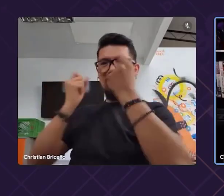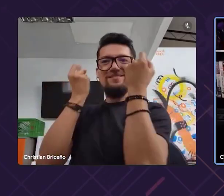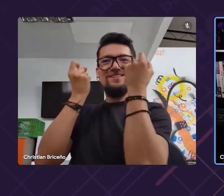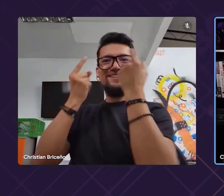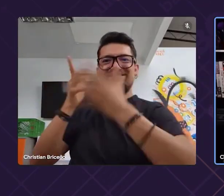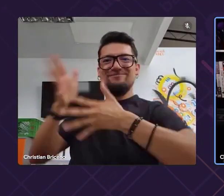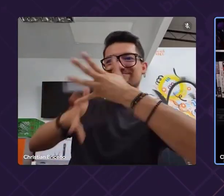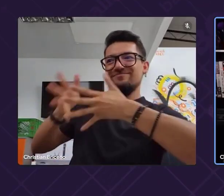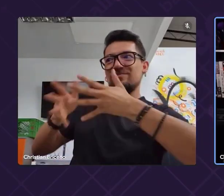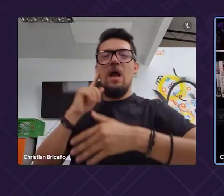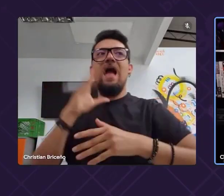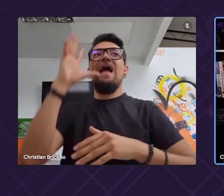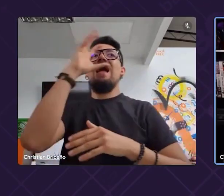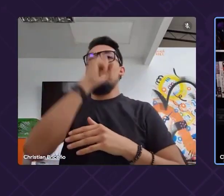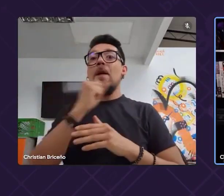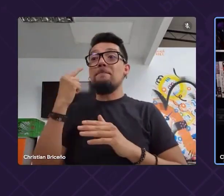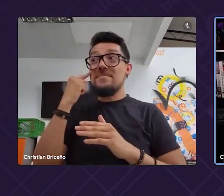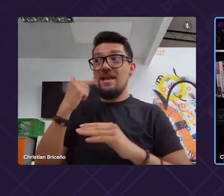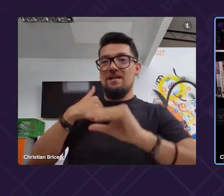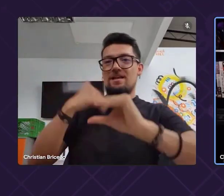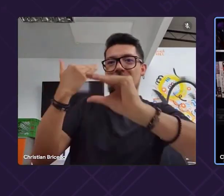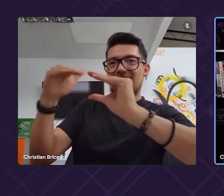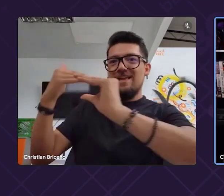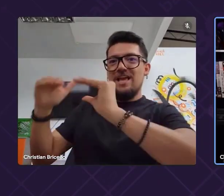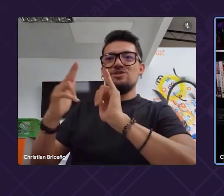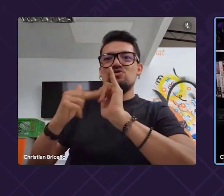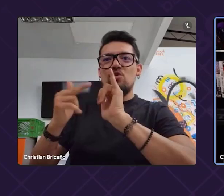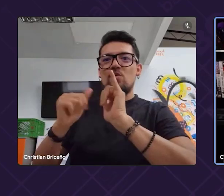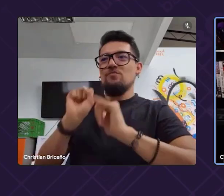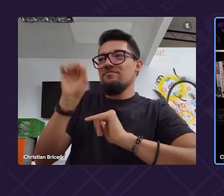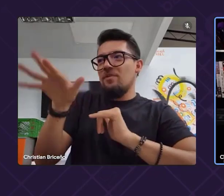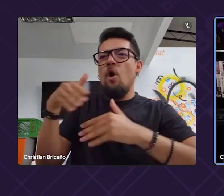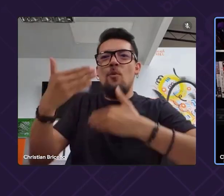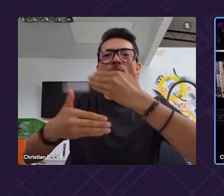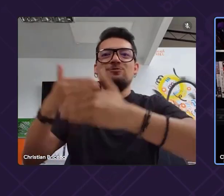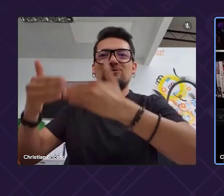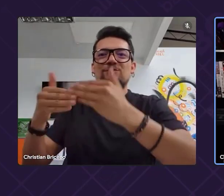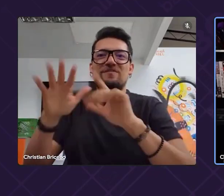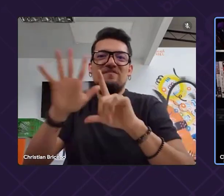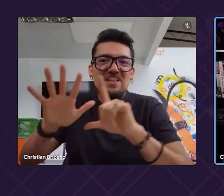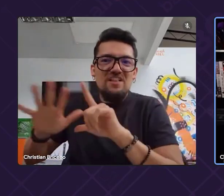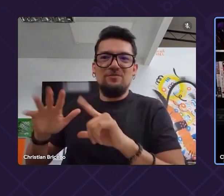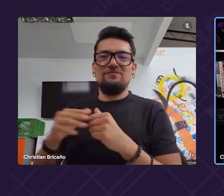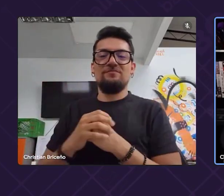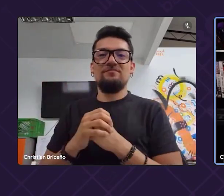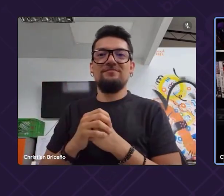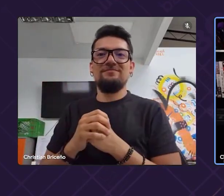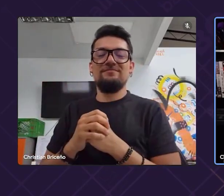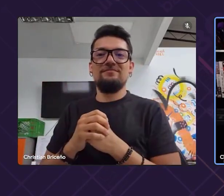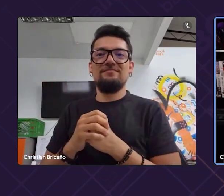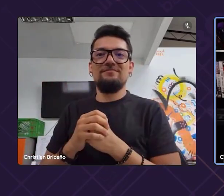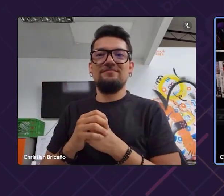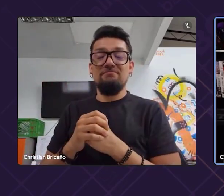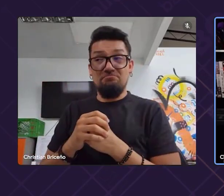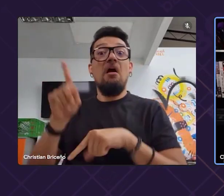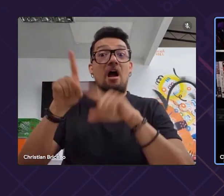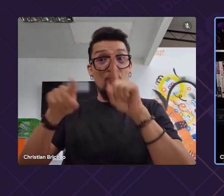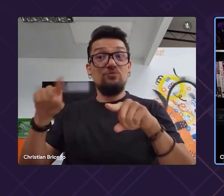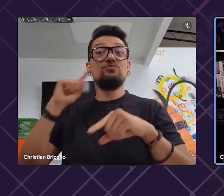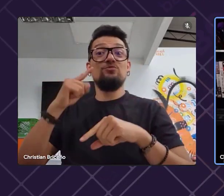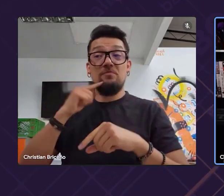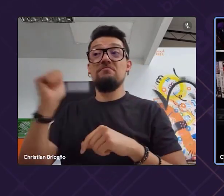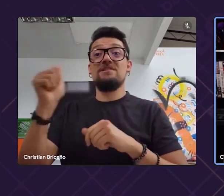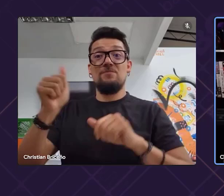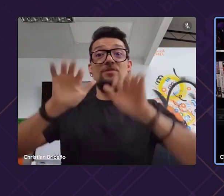través de ese sentimiento, de esa empatía, sus dudas, sus quejas van a ser resueltas, por decirlo de alguna